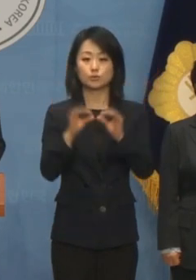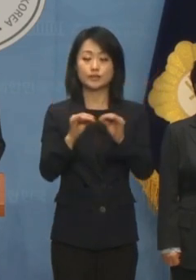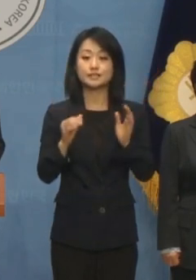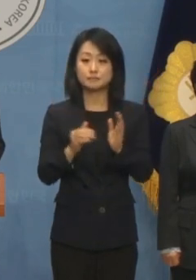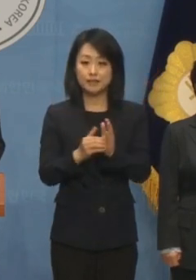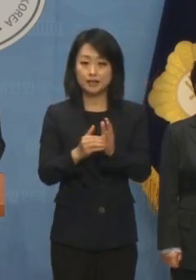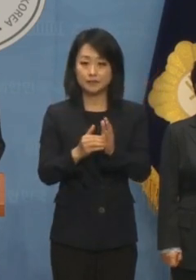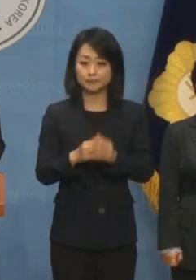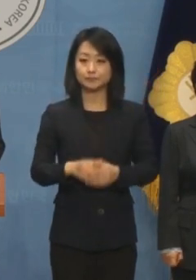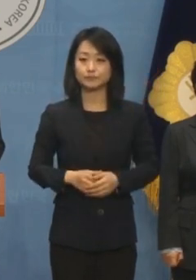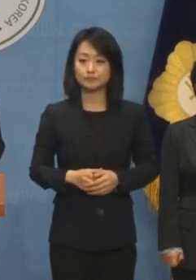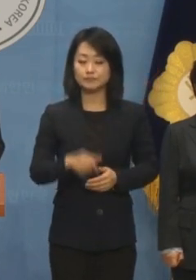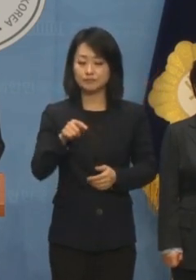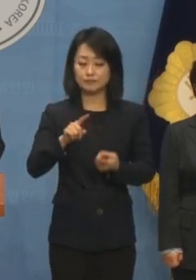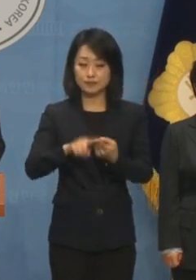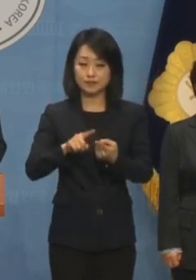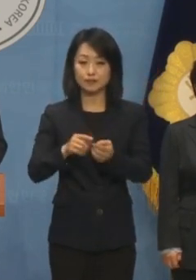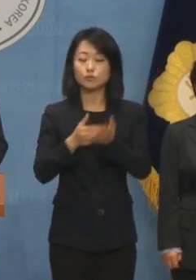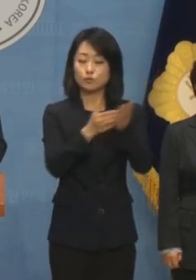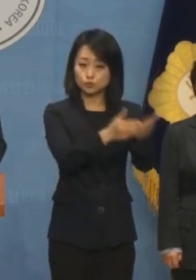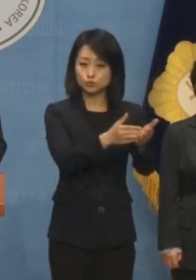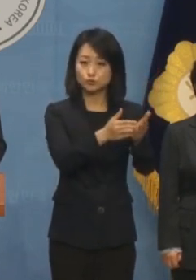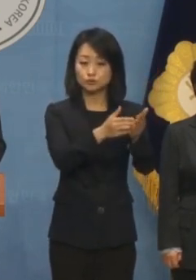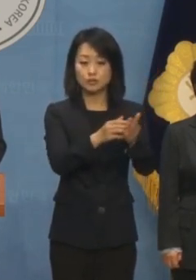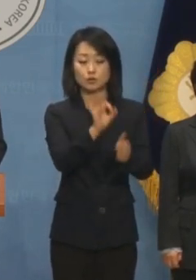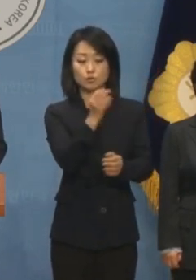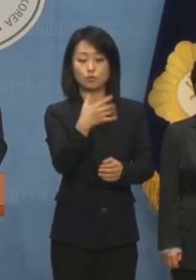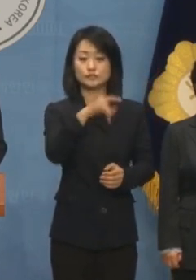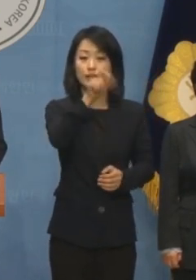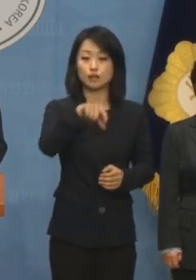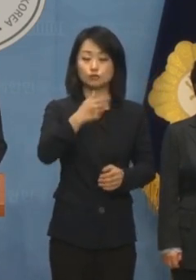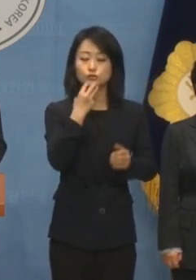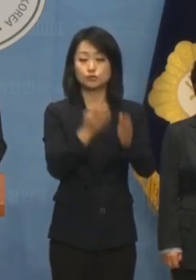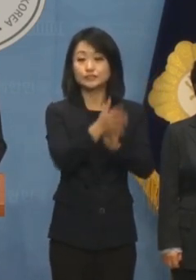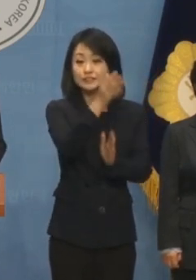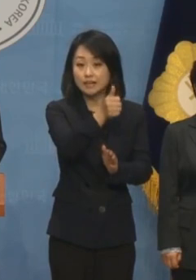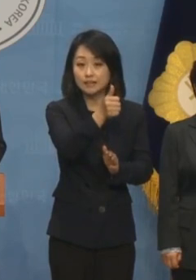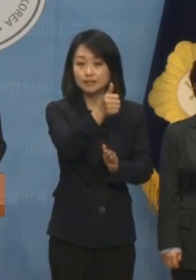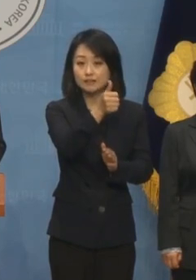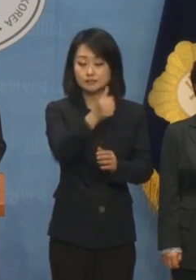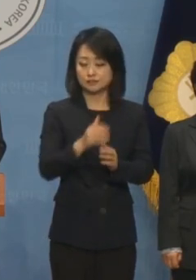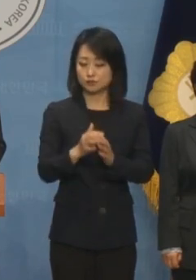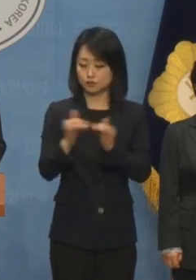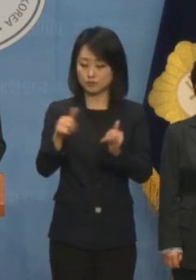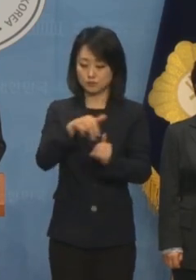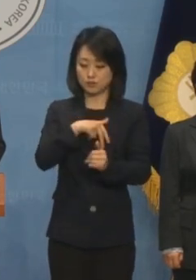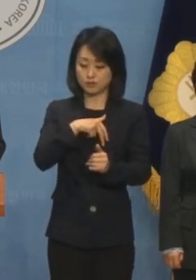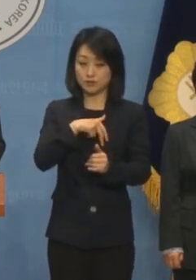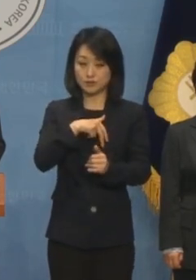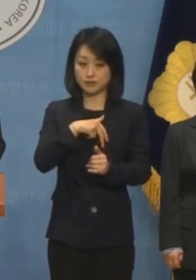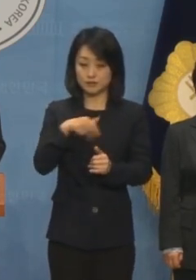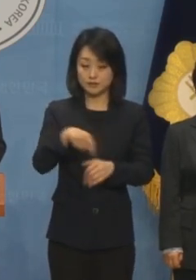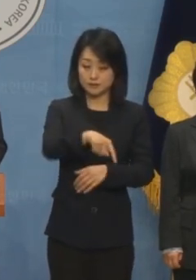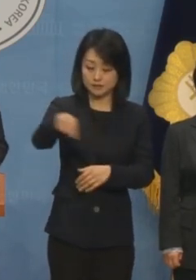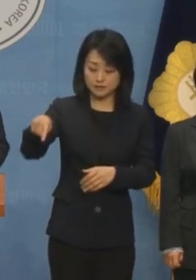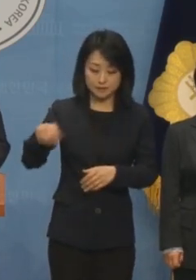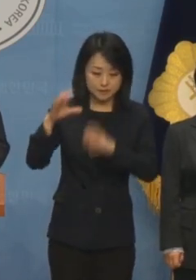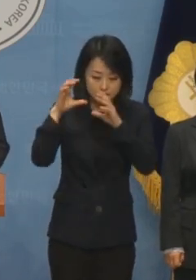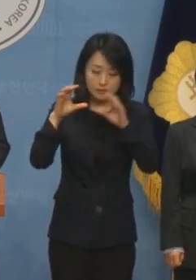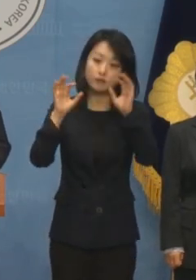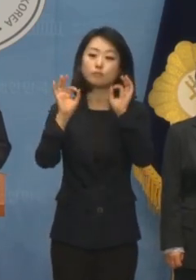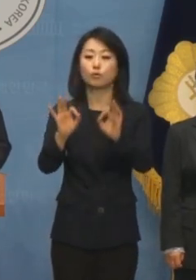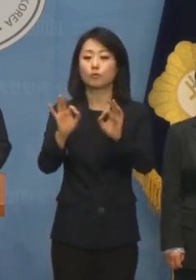토지거래 허가구역 해제를 요구하고 있습니다. 오세훈 시장도 총선 민심을 경청하고 이번에는